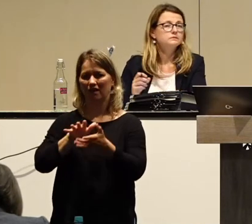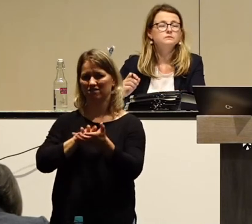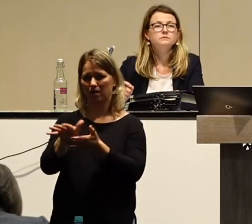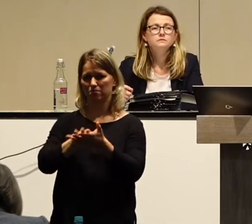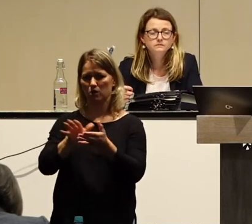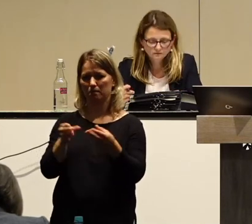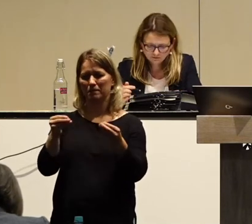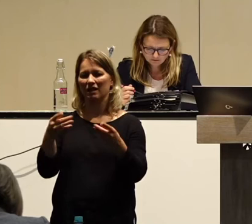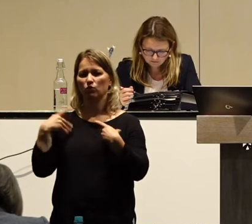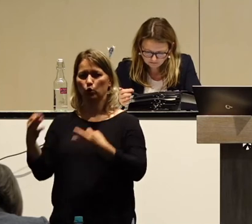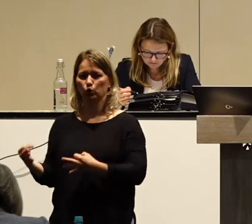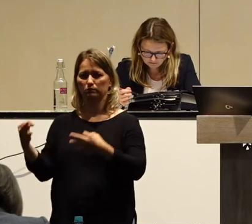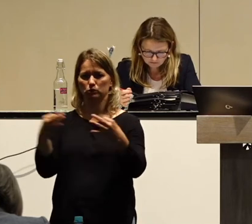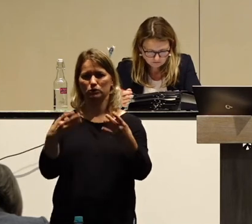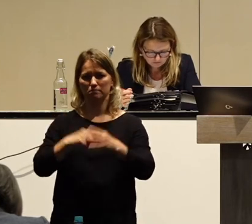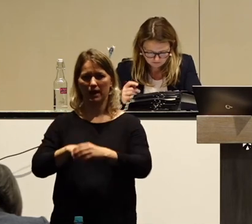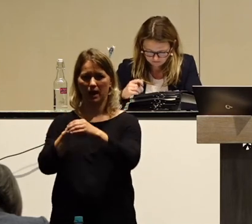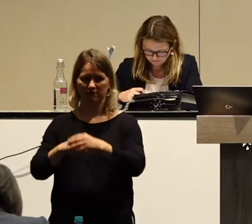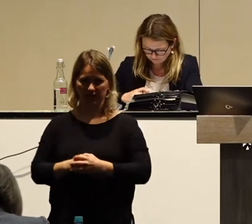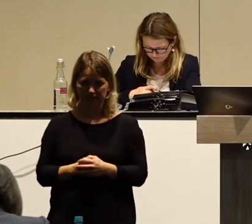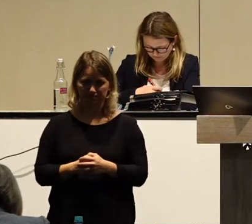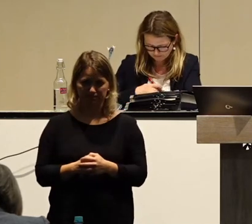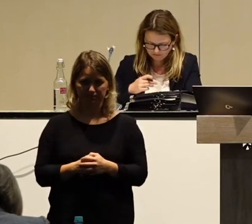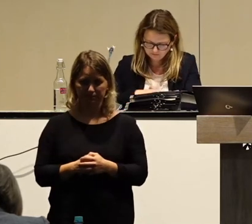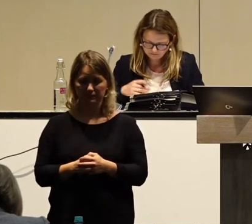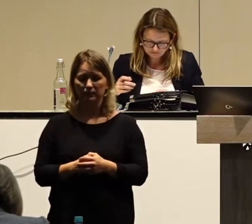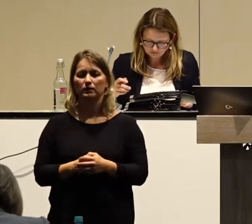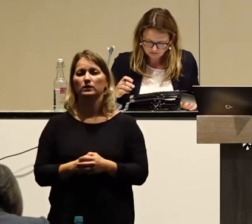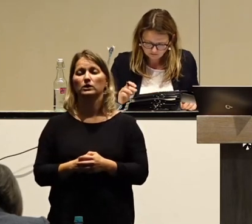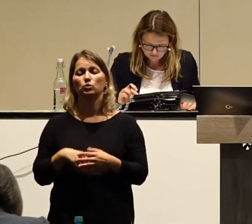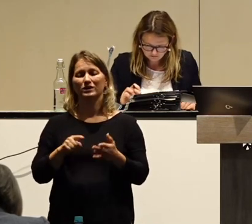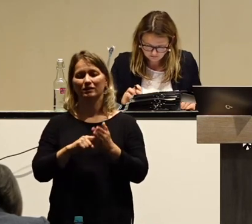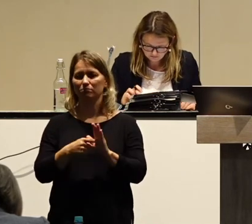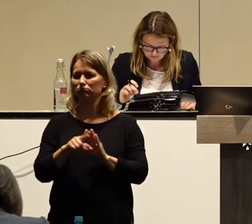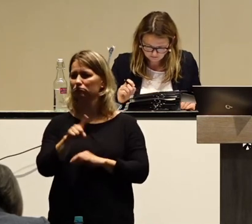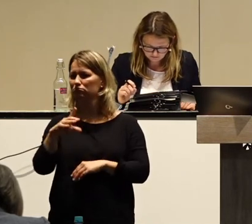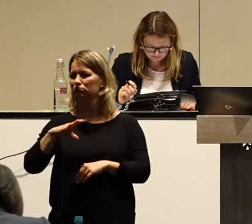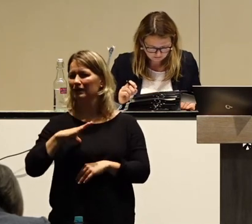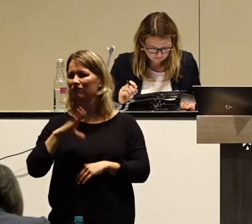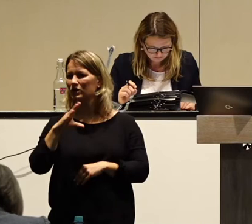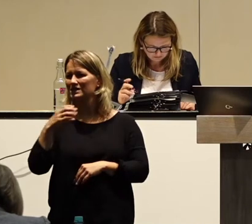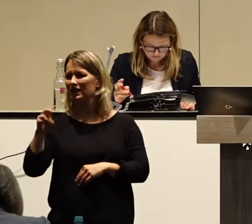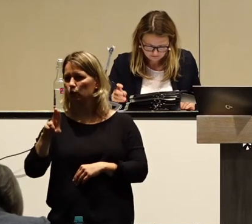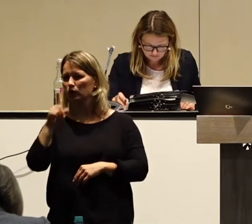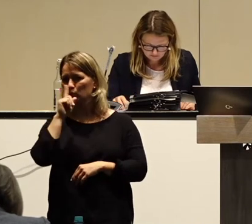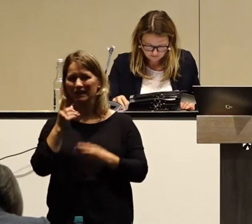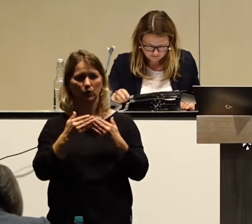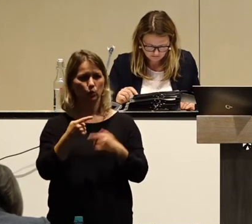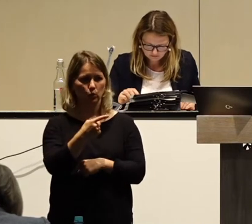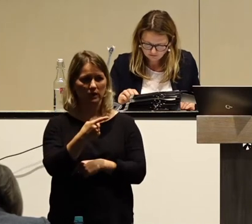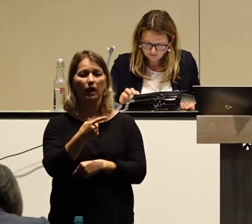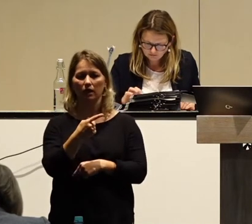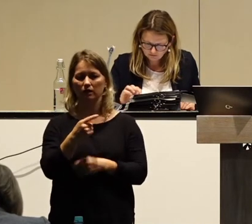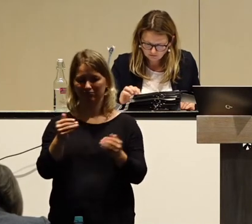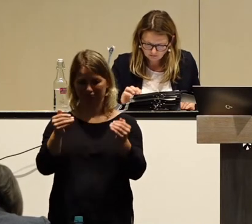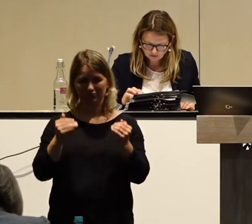der Umzugsbeihilfe. Und auf Hinweis auch der Kolleginnen und Kollegen von CDU und Grünen möchten wir den